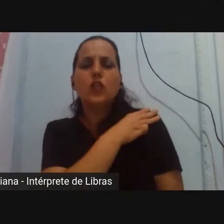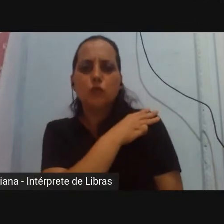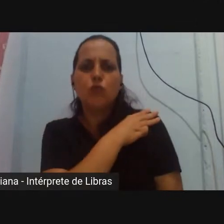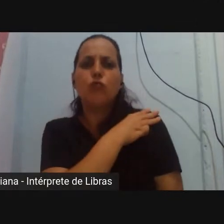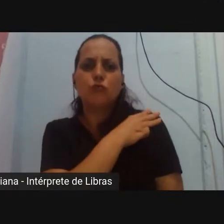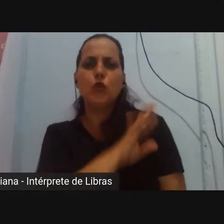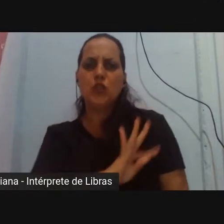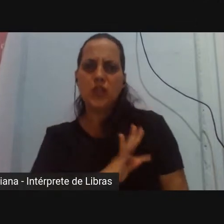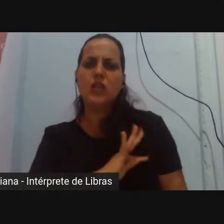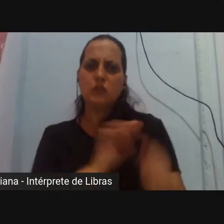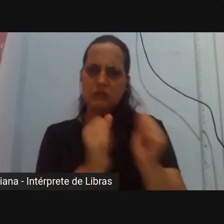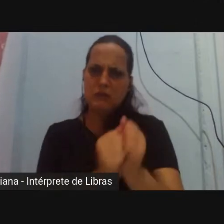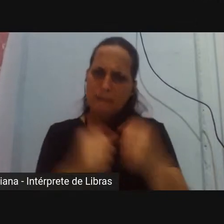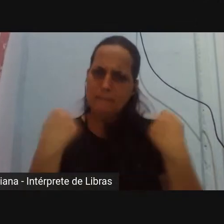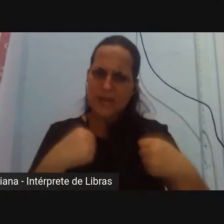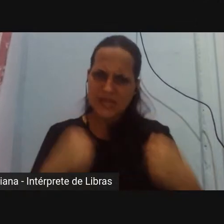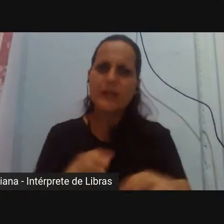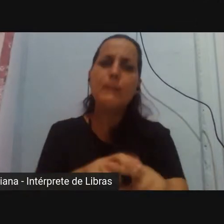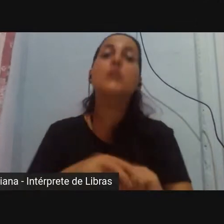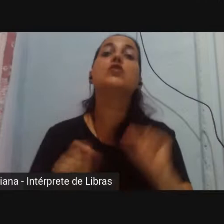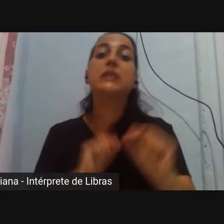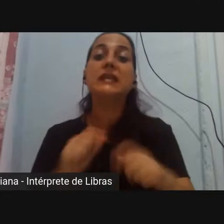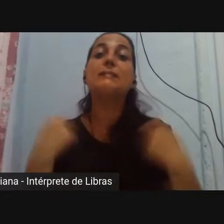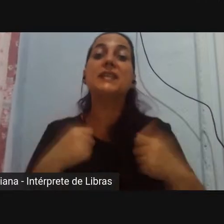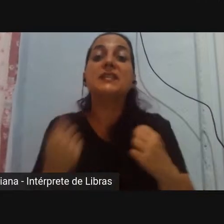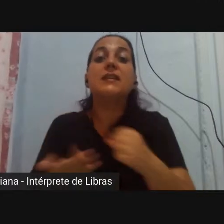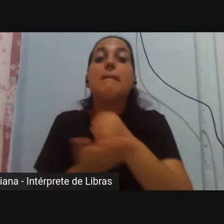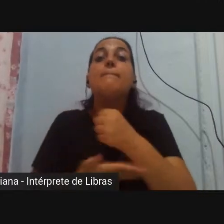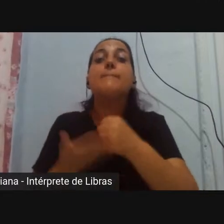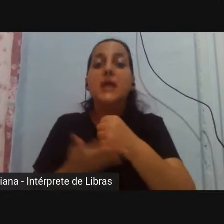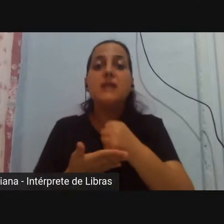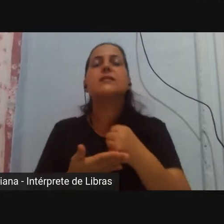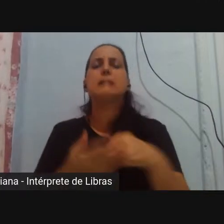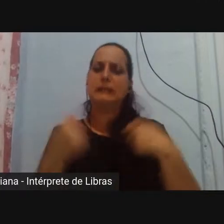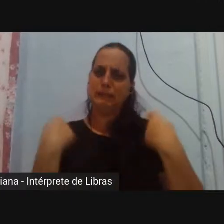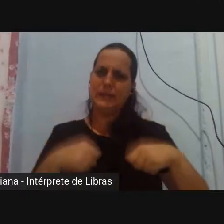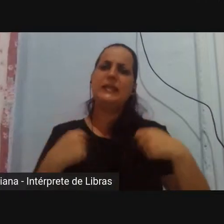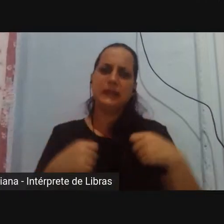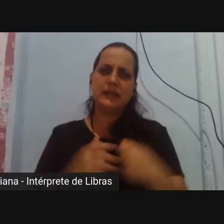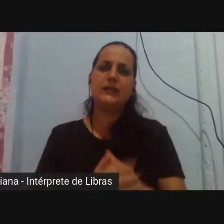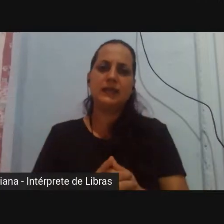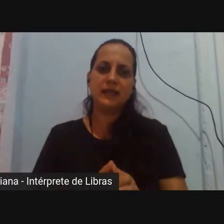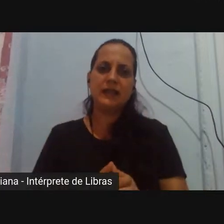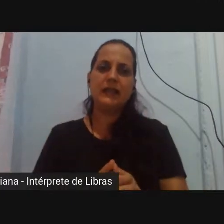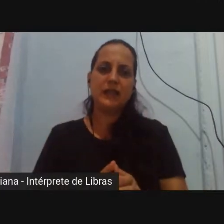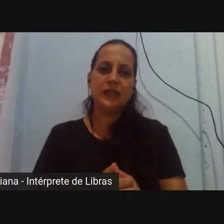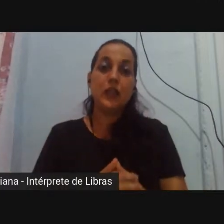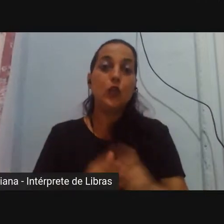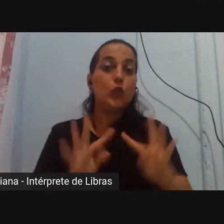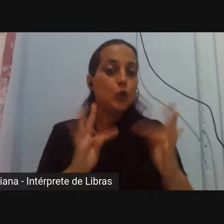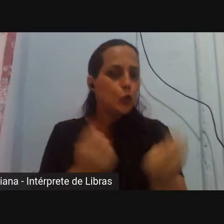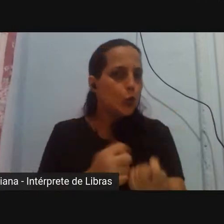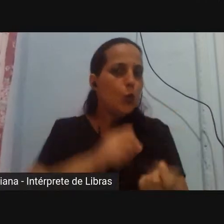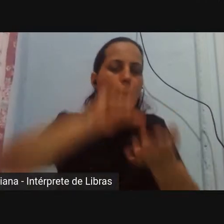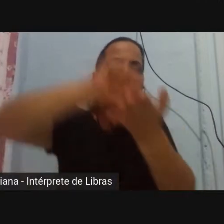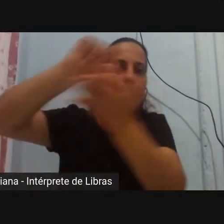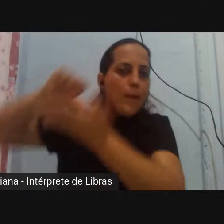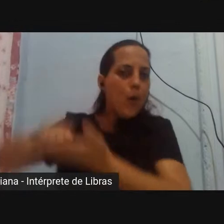tem que ser a base dos campus